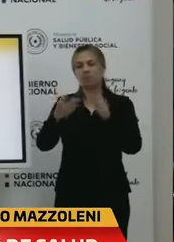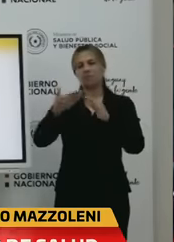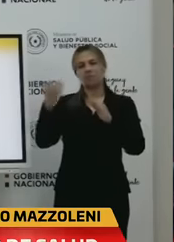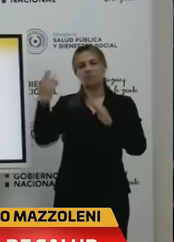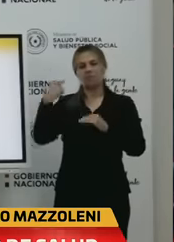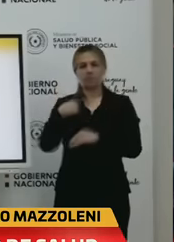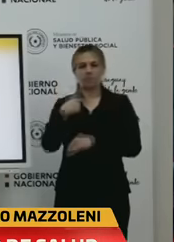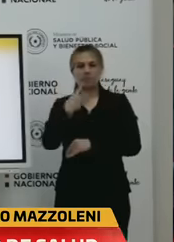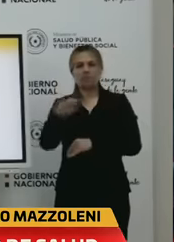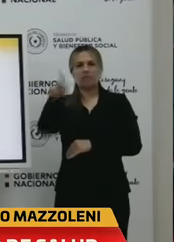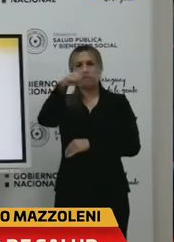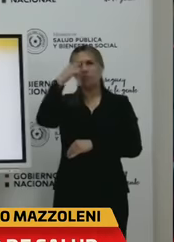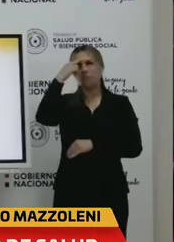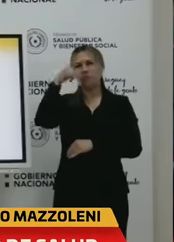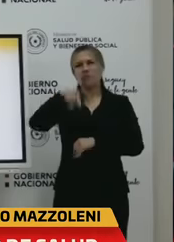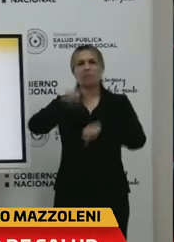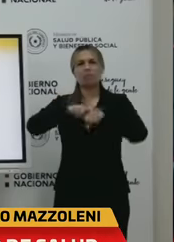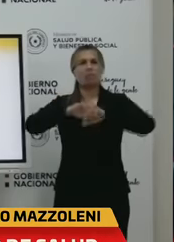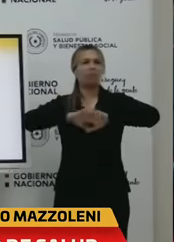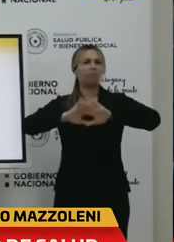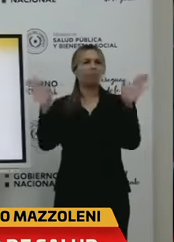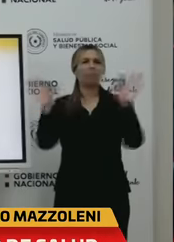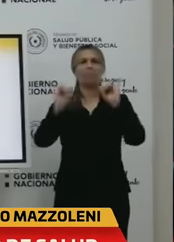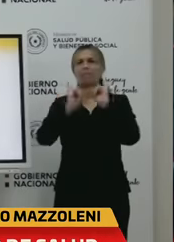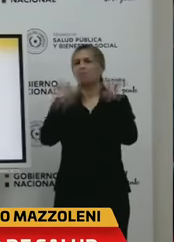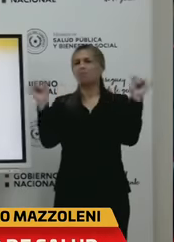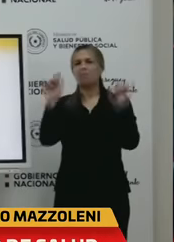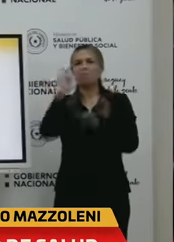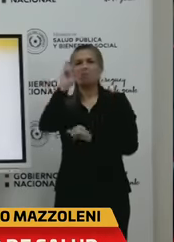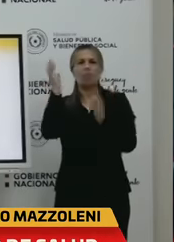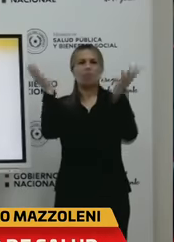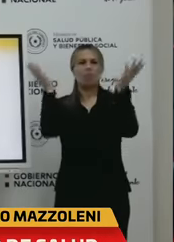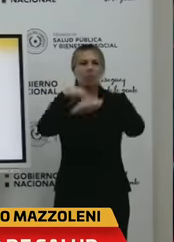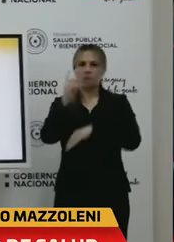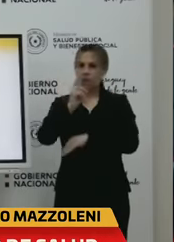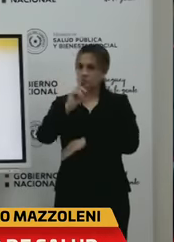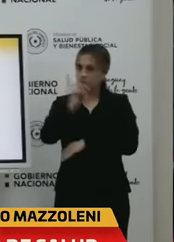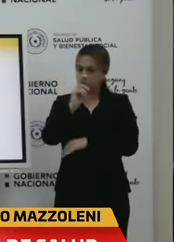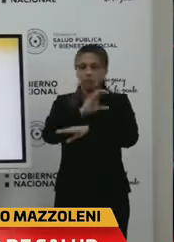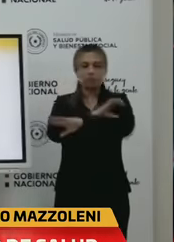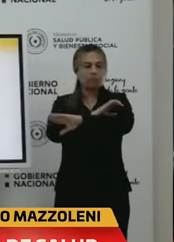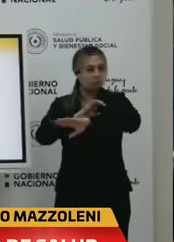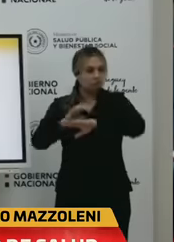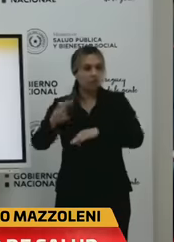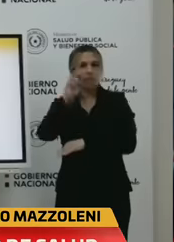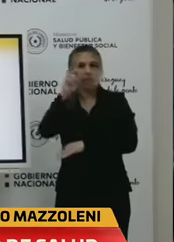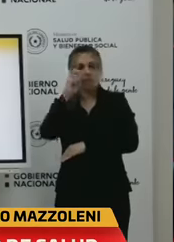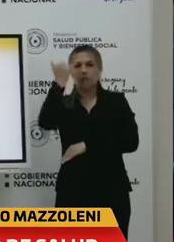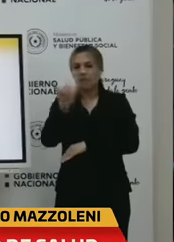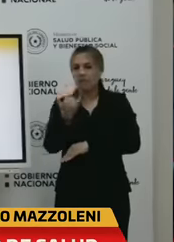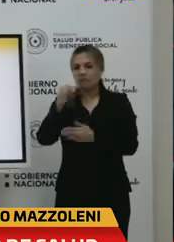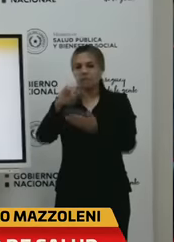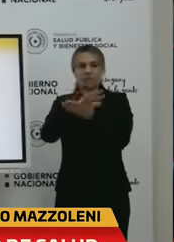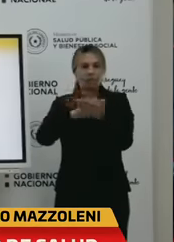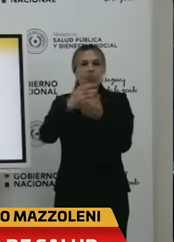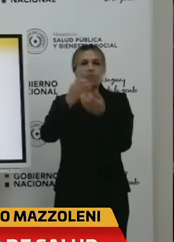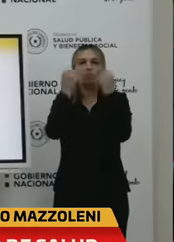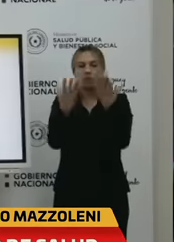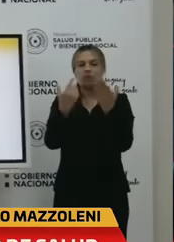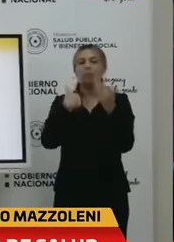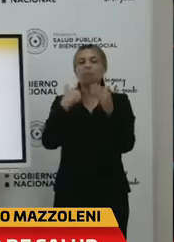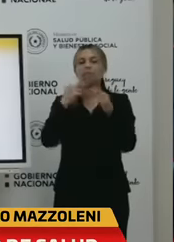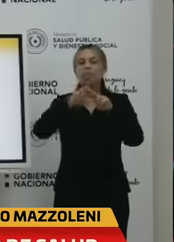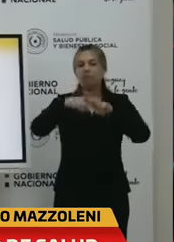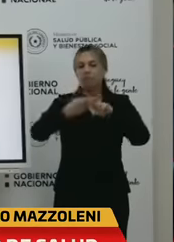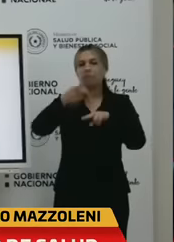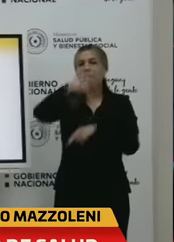manera estamos fuera de peligro, ¿verdad? Por eso es que es tan importante que tengamos esa certeza y que sigamos adheridos a las medidas de